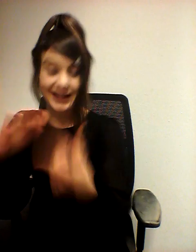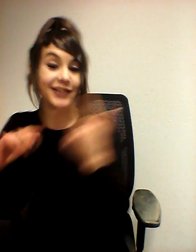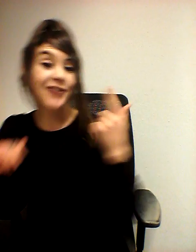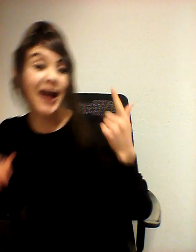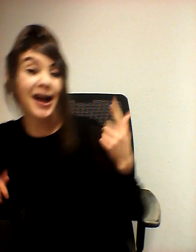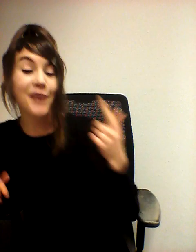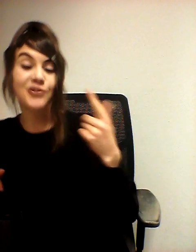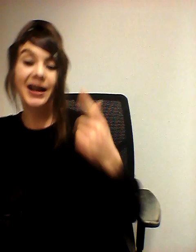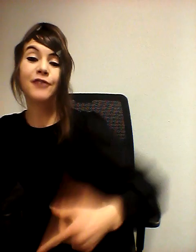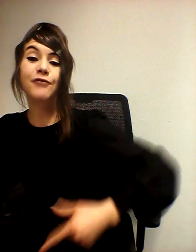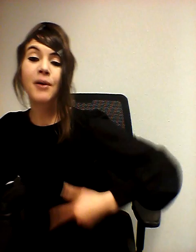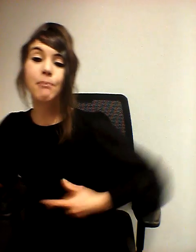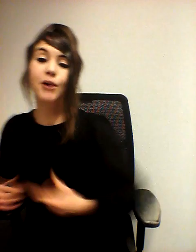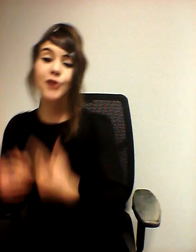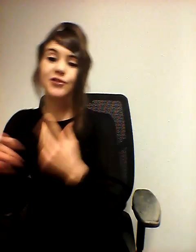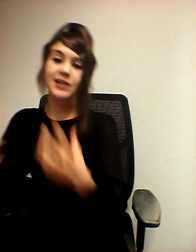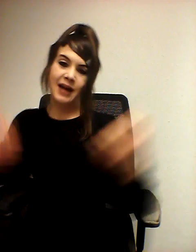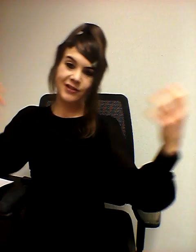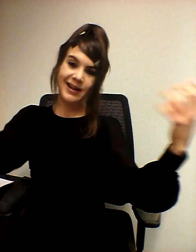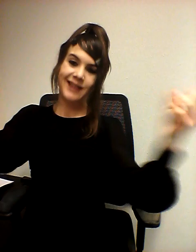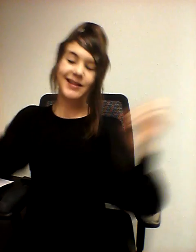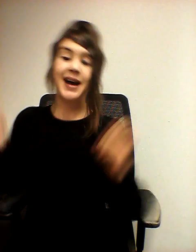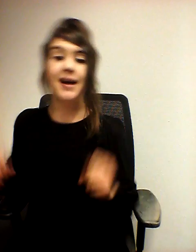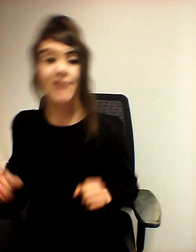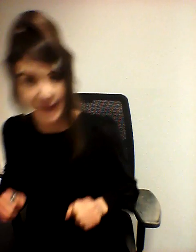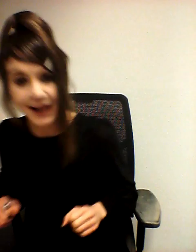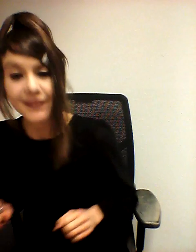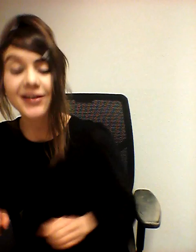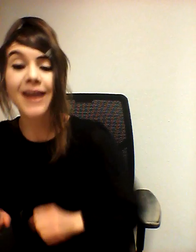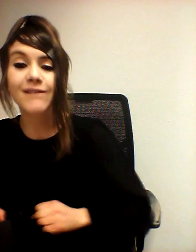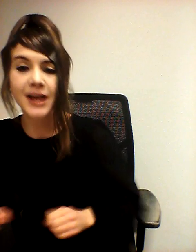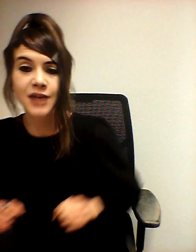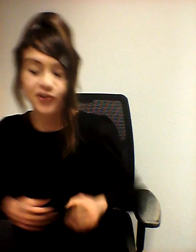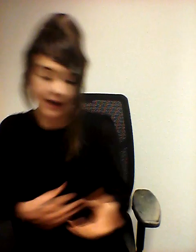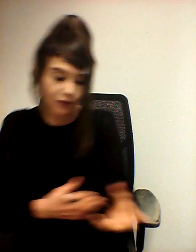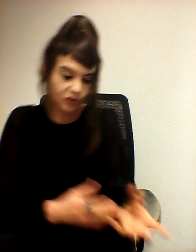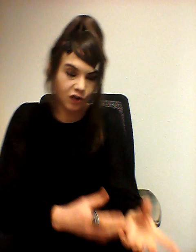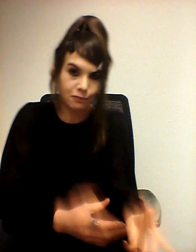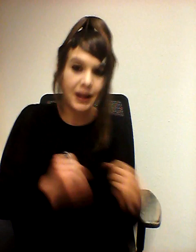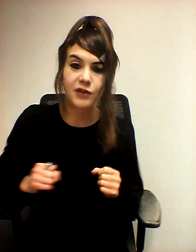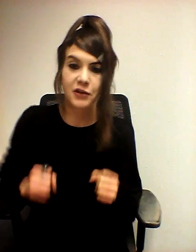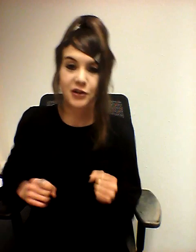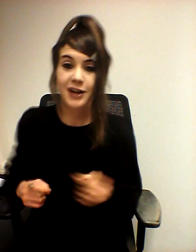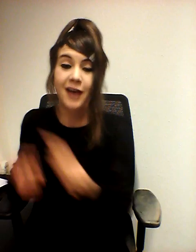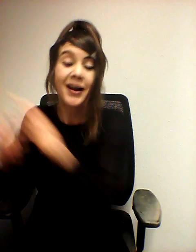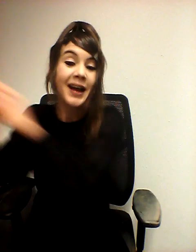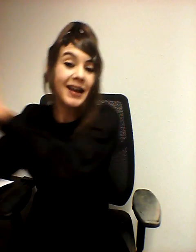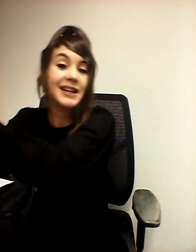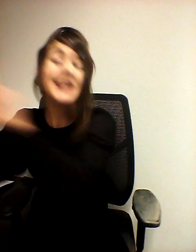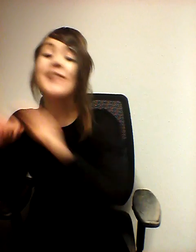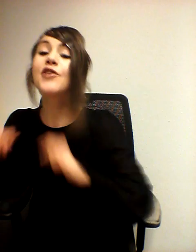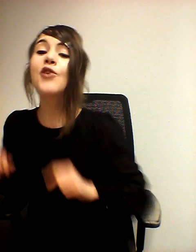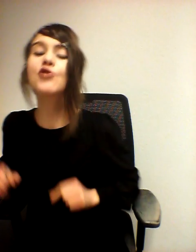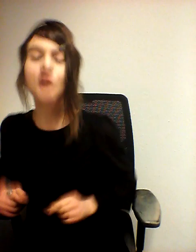het uitscheiden van proteasen naar daar waar die eiwitten aanwezig zijn, dus jouw spijsverteringskanaal en die